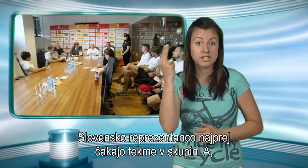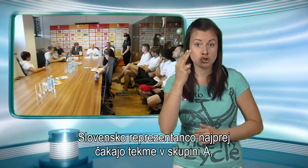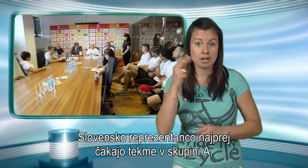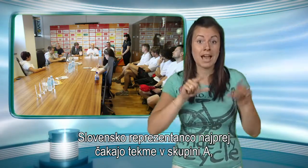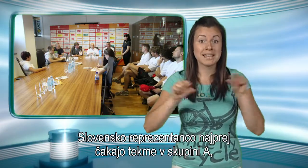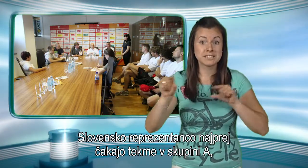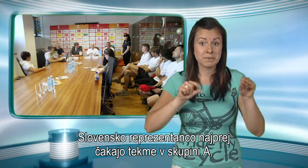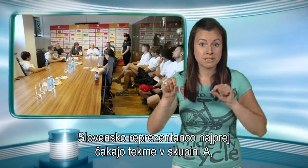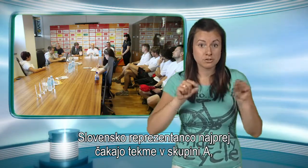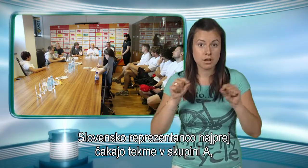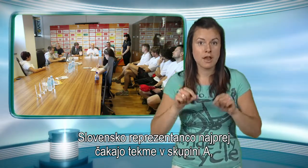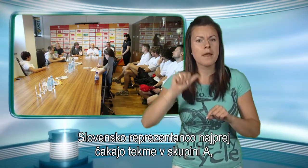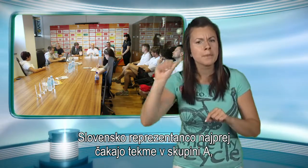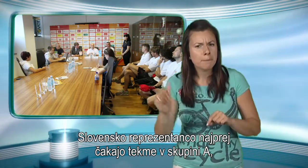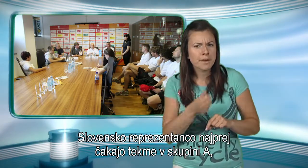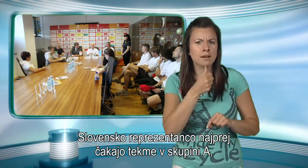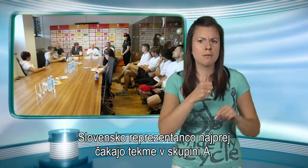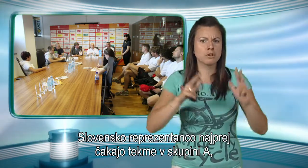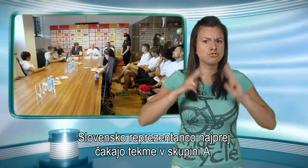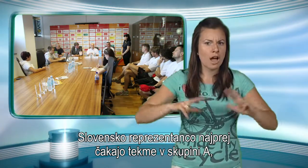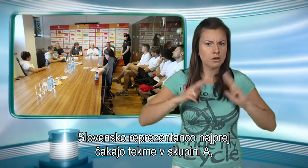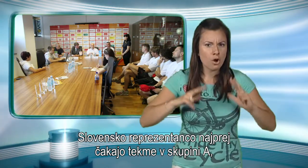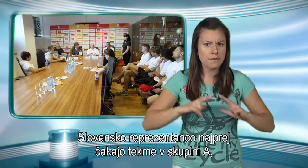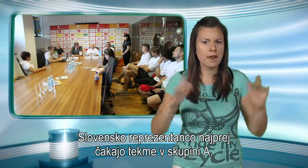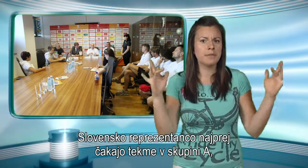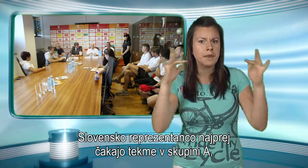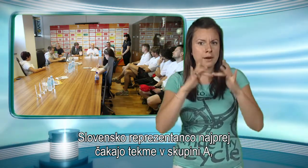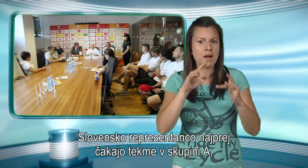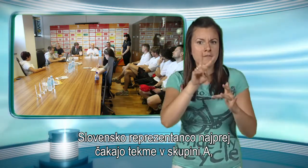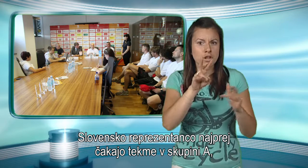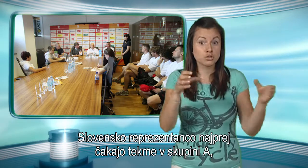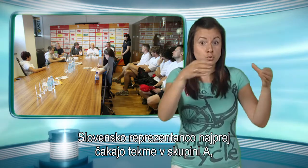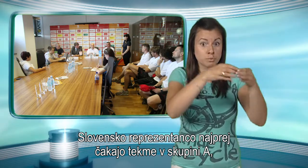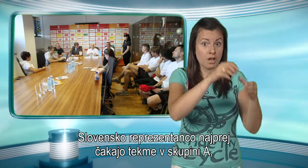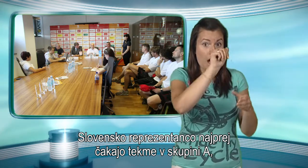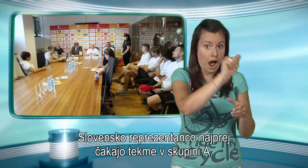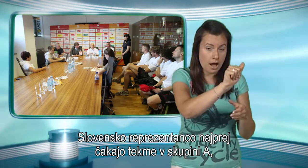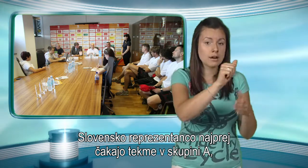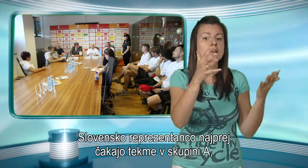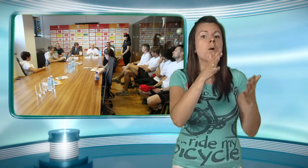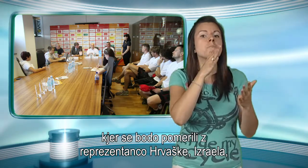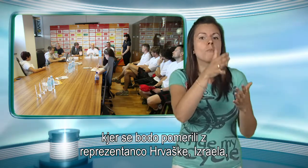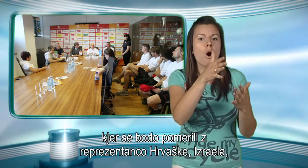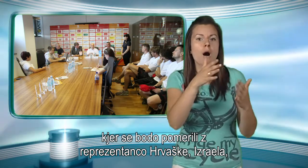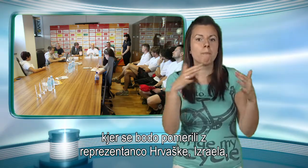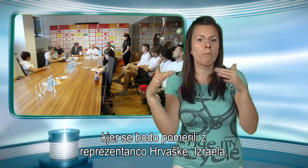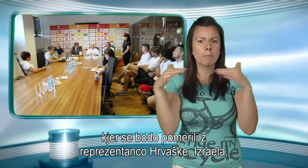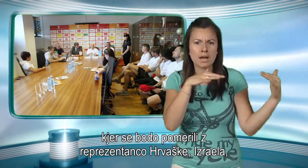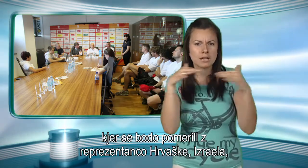Slovensko reprezentanco najprej čakajo tekme v skupini A, kjer se bodo pomerili z reprezentanco Hrvaške, Izraela, Rusije, Britanije